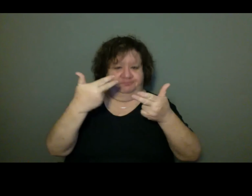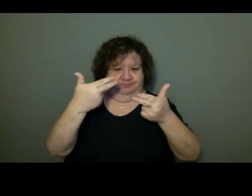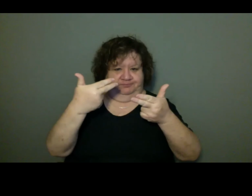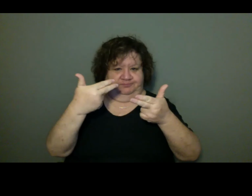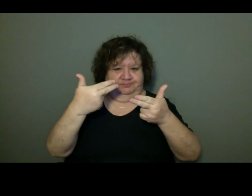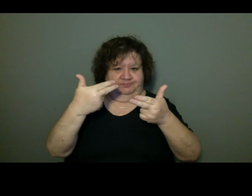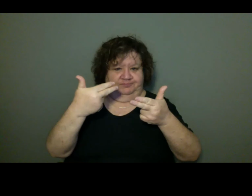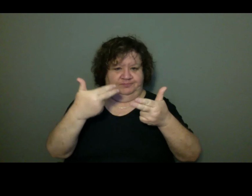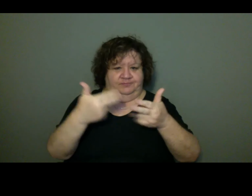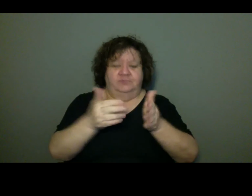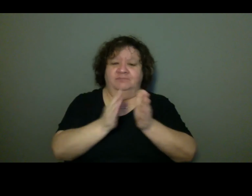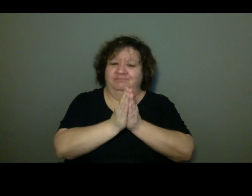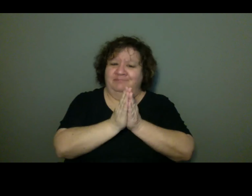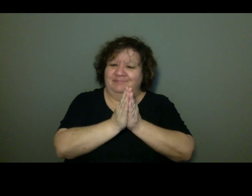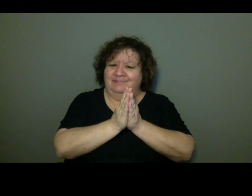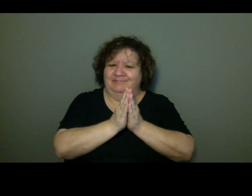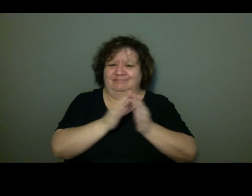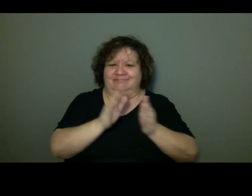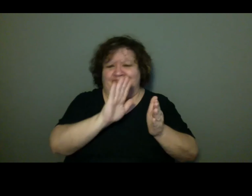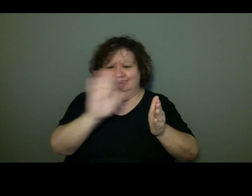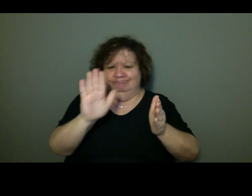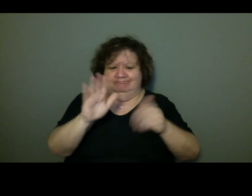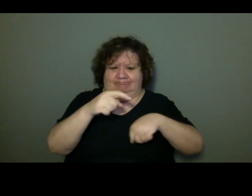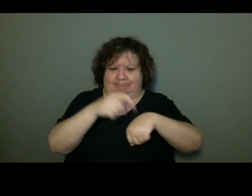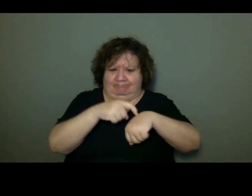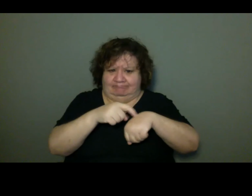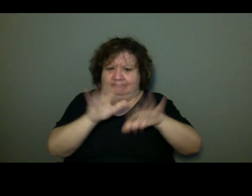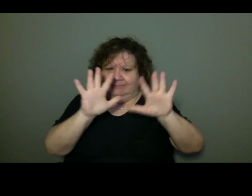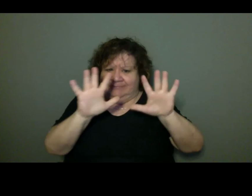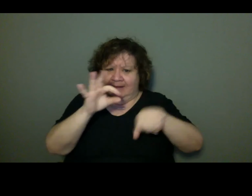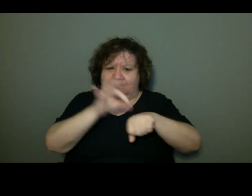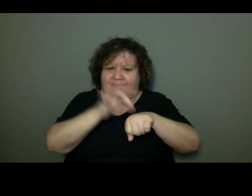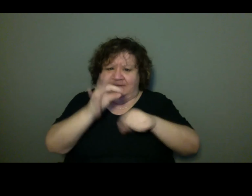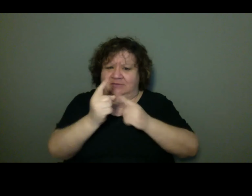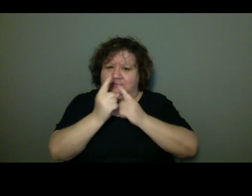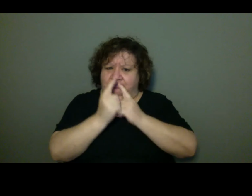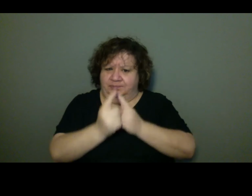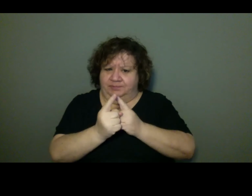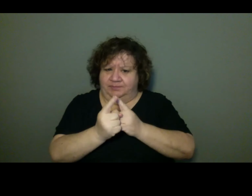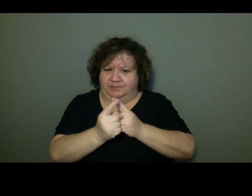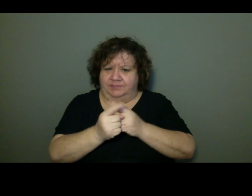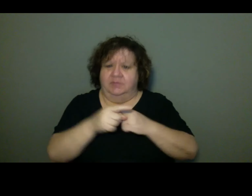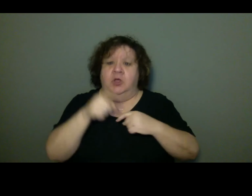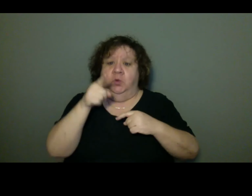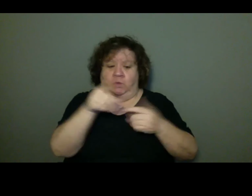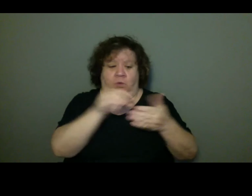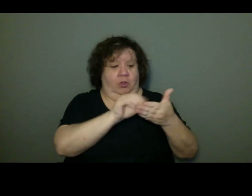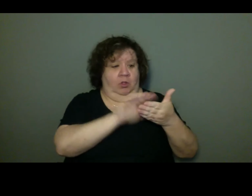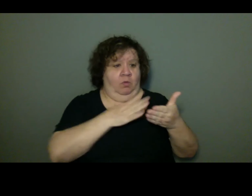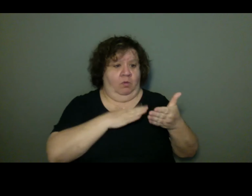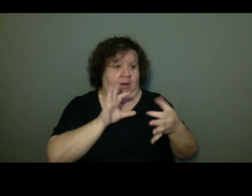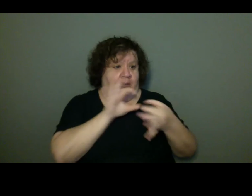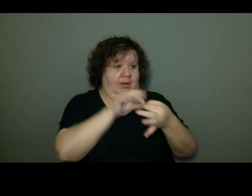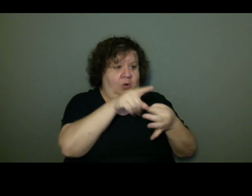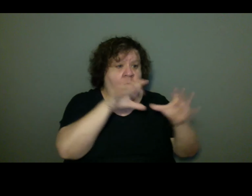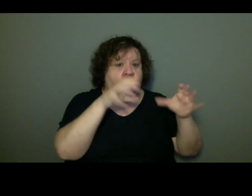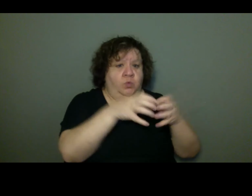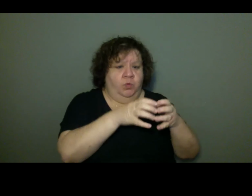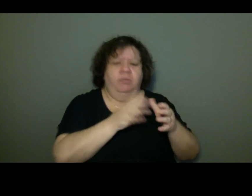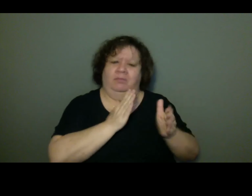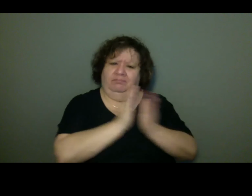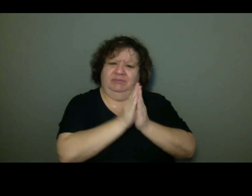Por favor, pinchen en el link de la sesión después de haber hecho todo el proceso de registro